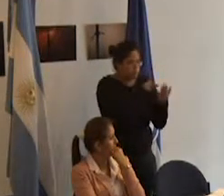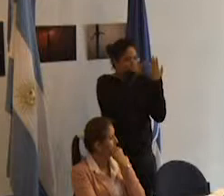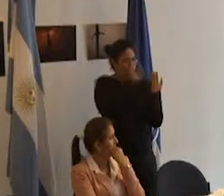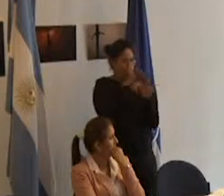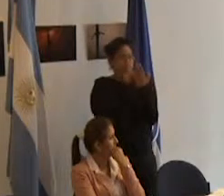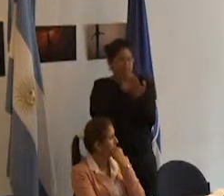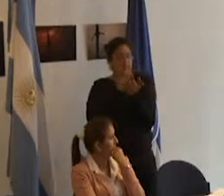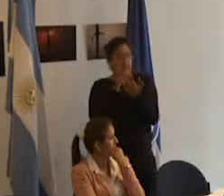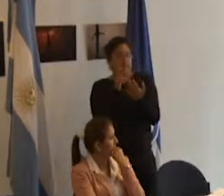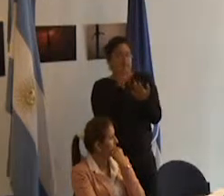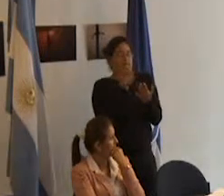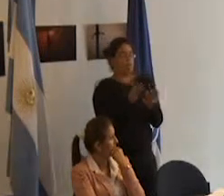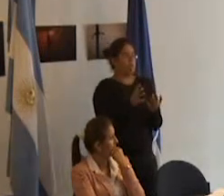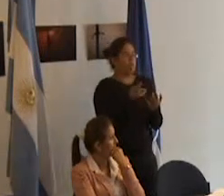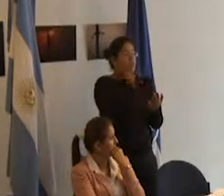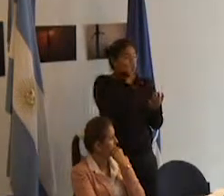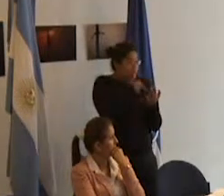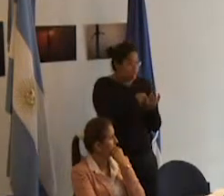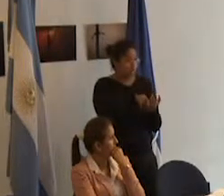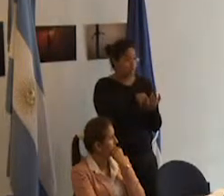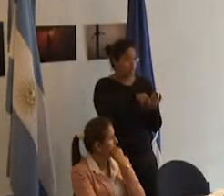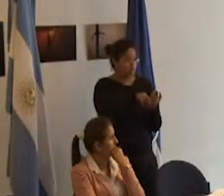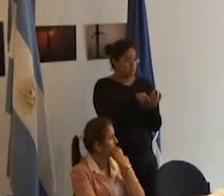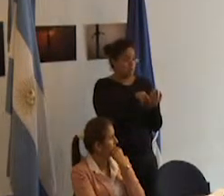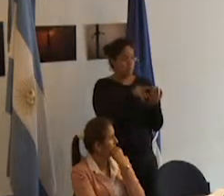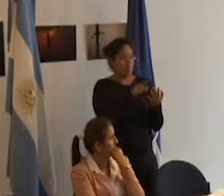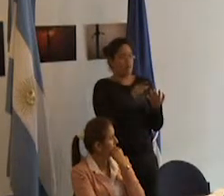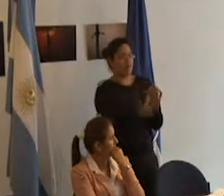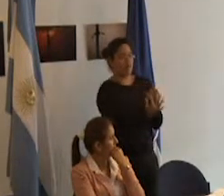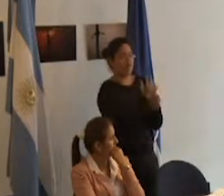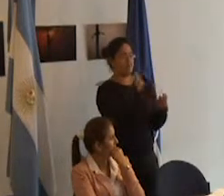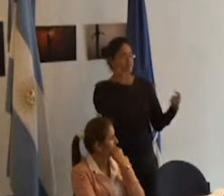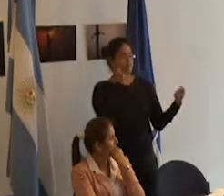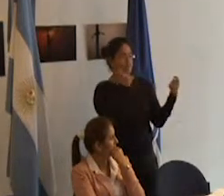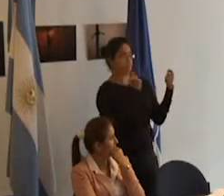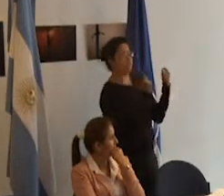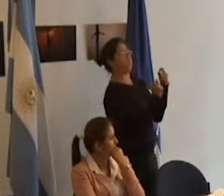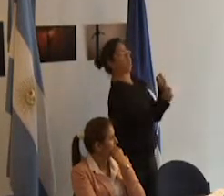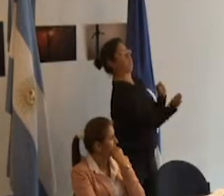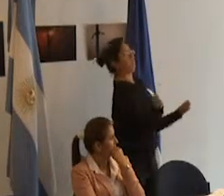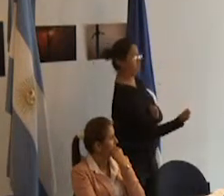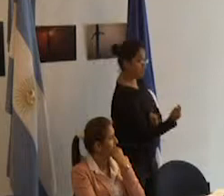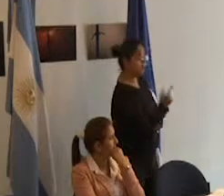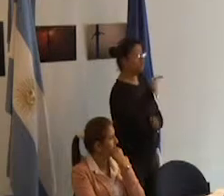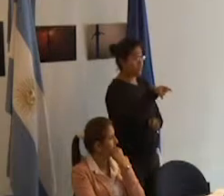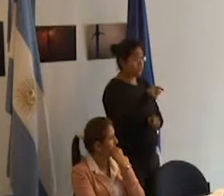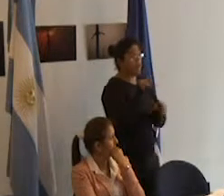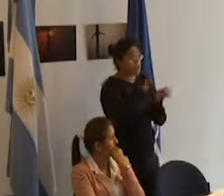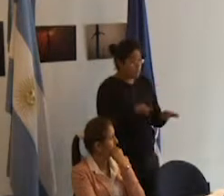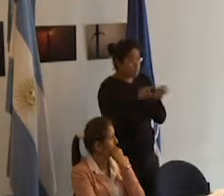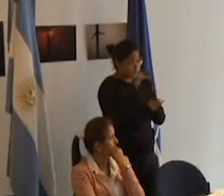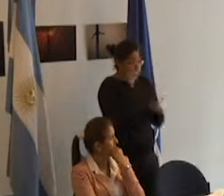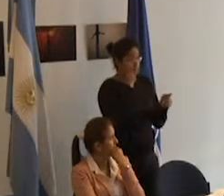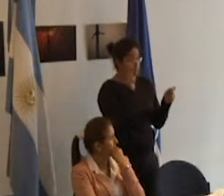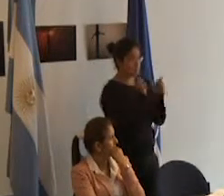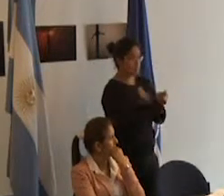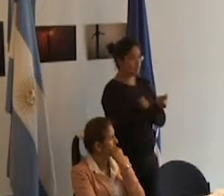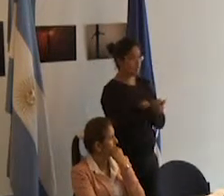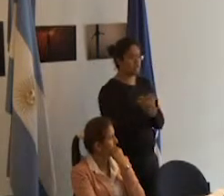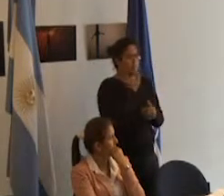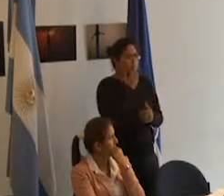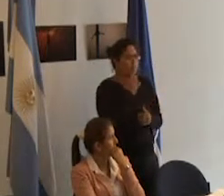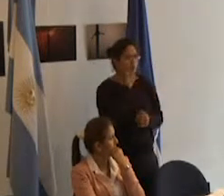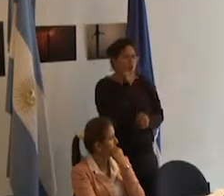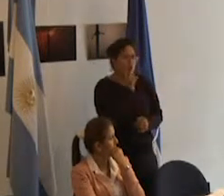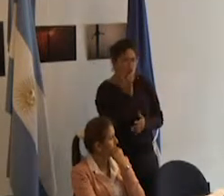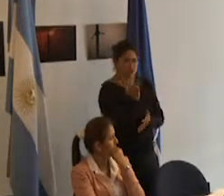hacer evidentes, y eso empieza a generar unas transformaciones necesarias. Entonces, al principio como que pensábamos que, bueno, ¿qué hacemos con